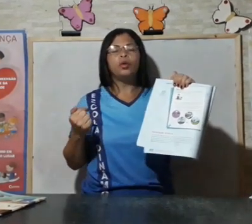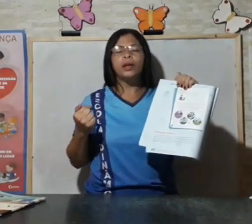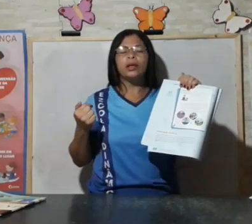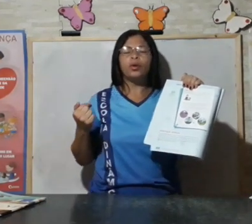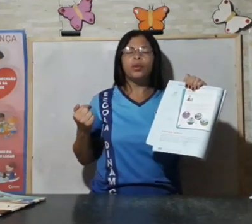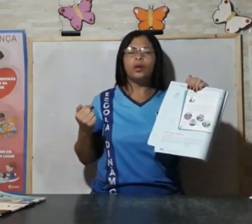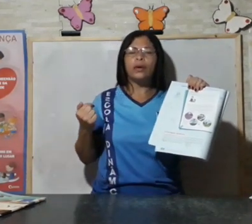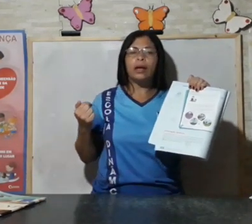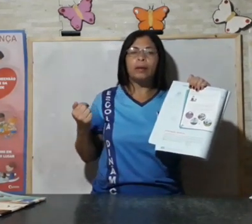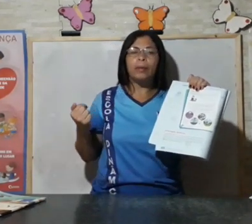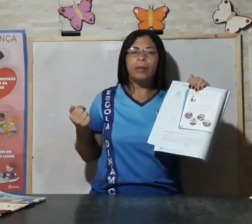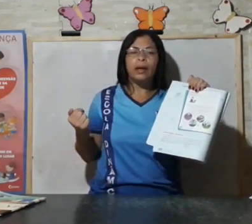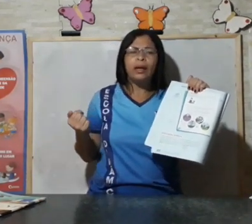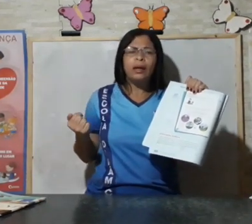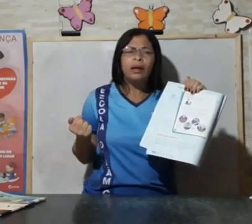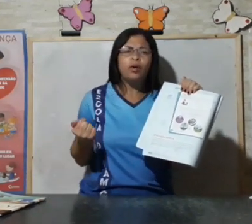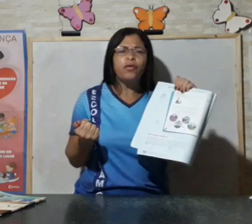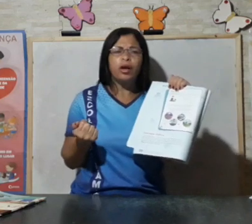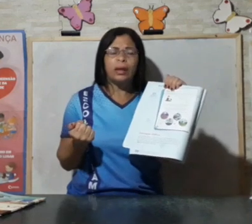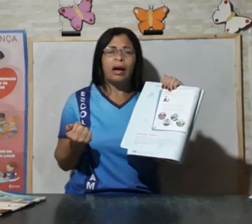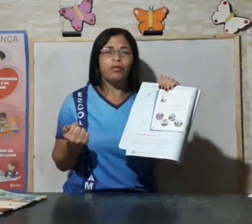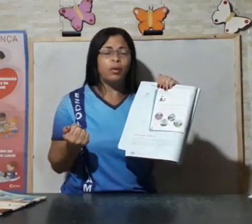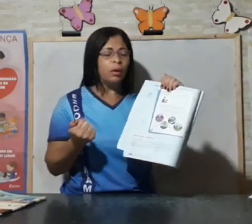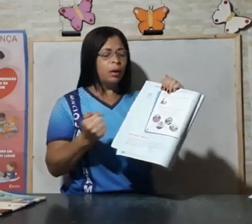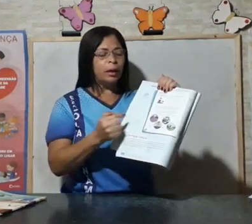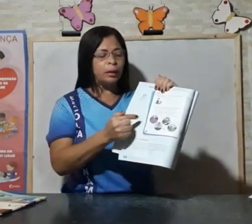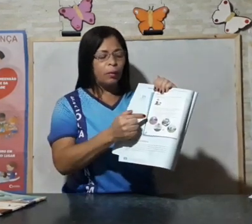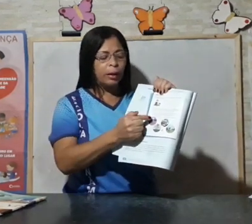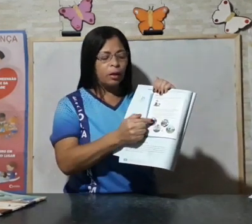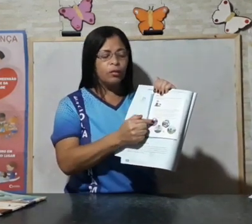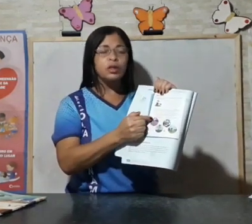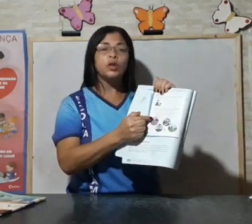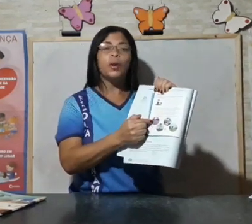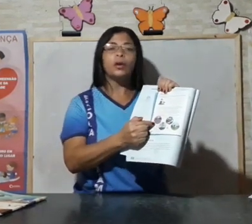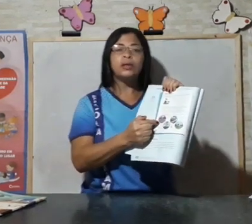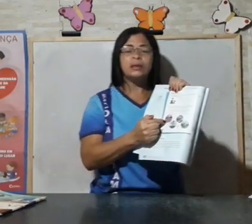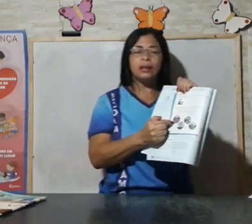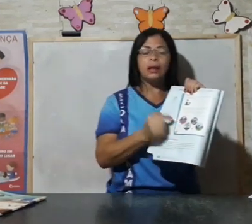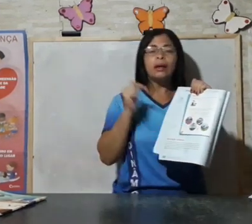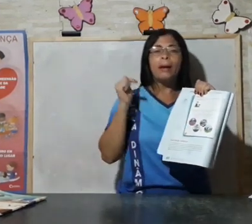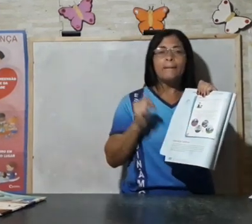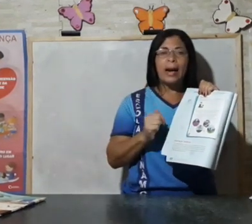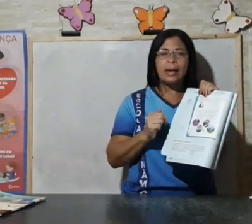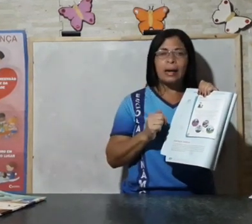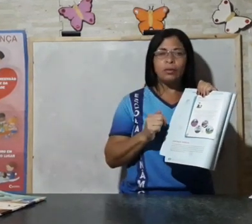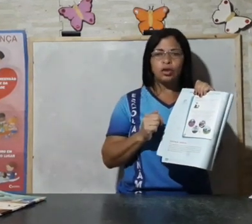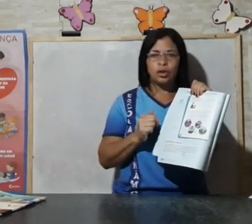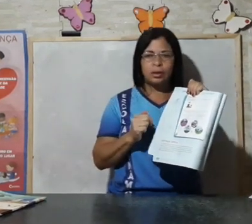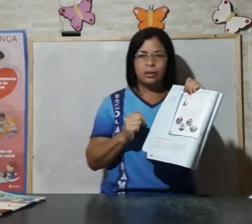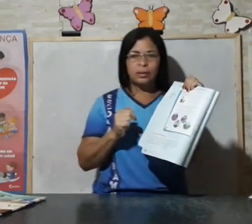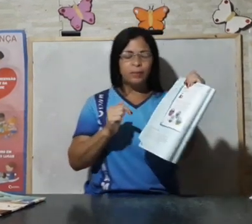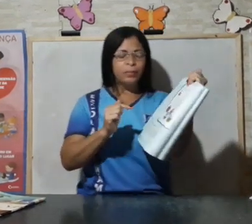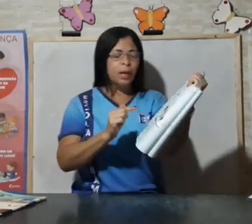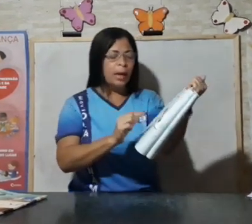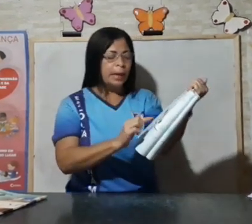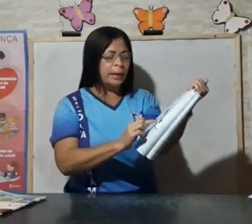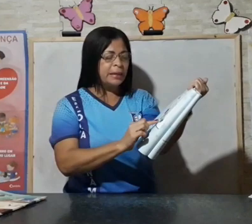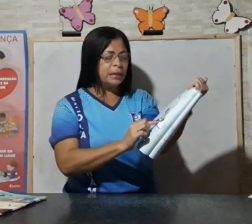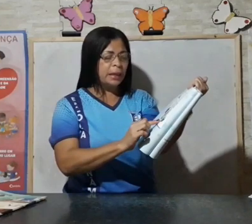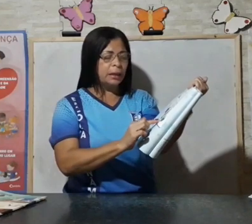bem tranquilo, em uma cama bem confortável. Então aqui vocês podem sim marcar um X. Nessa daqui,